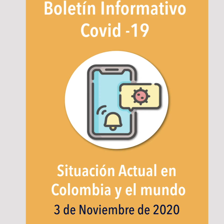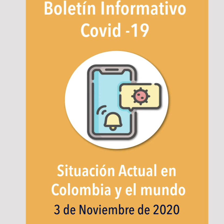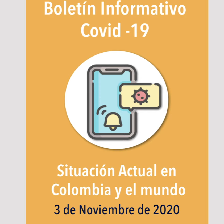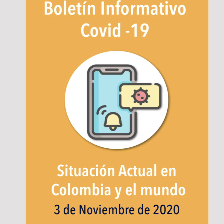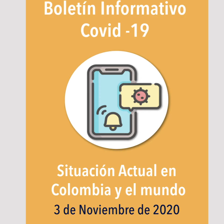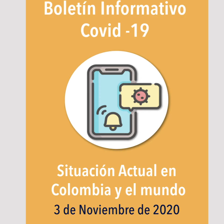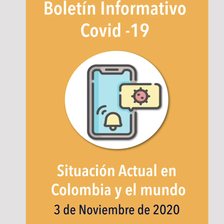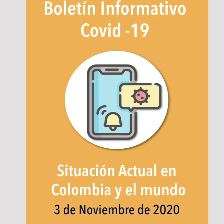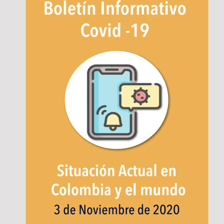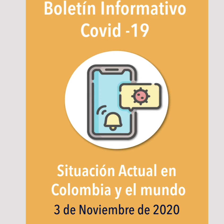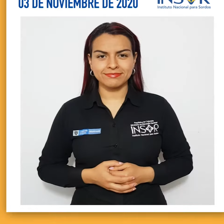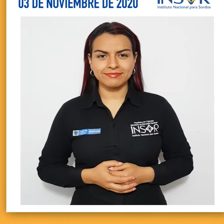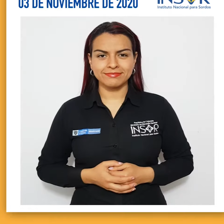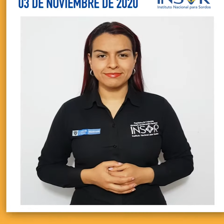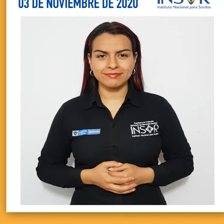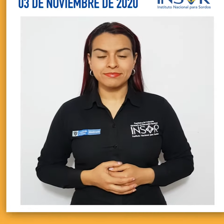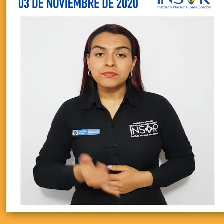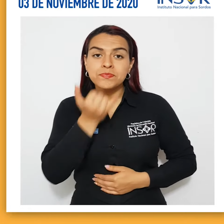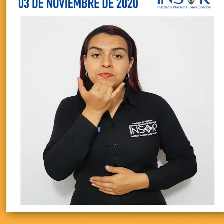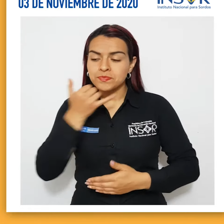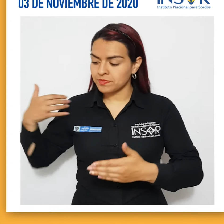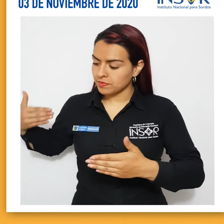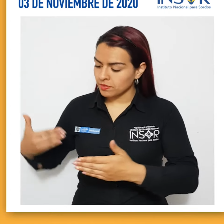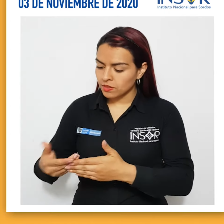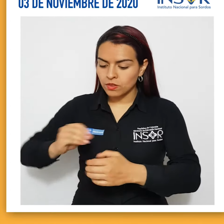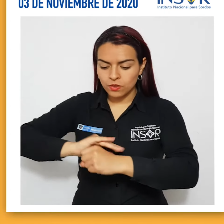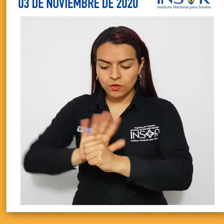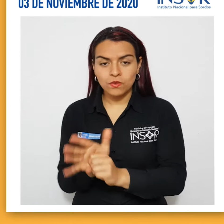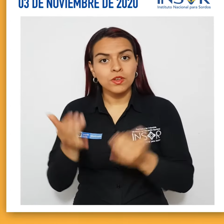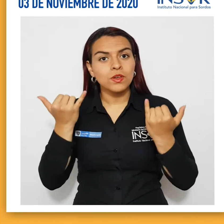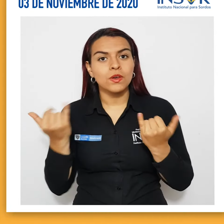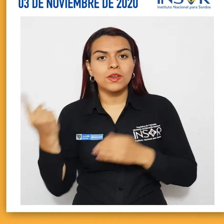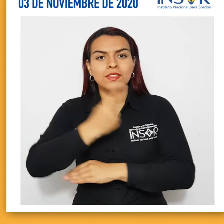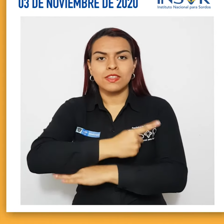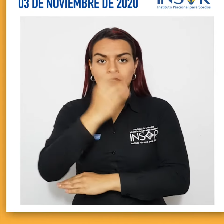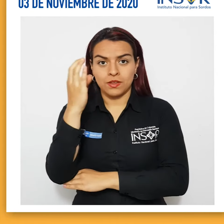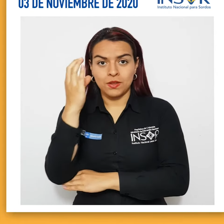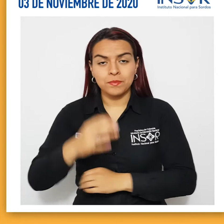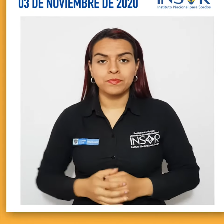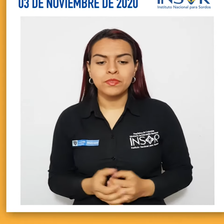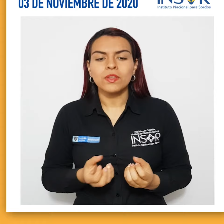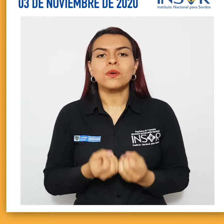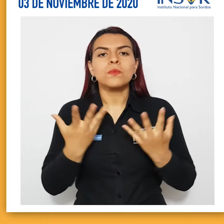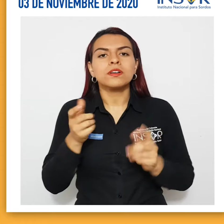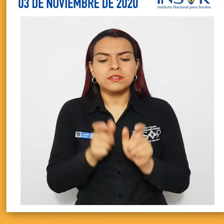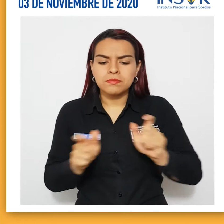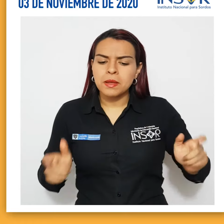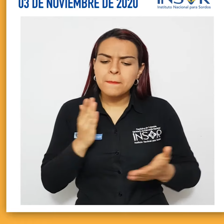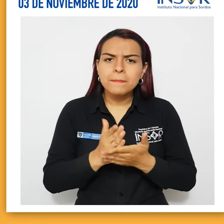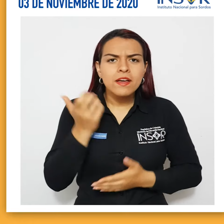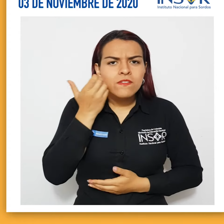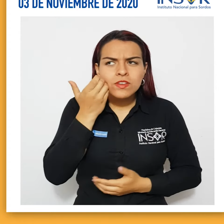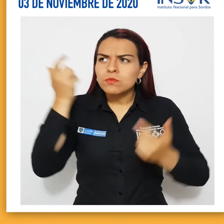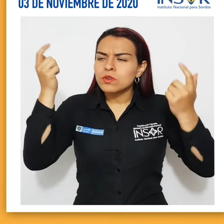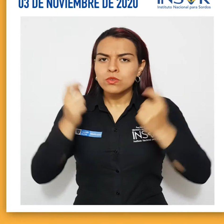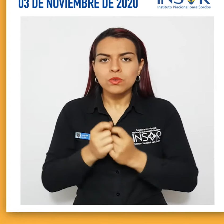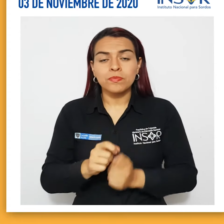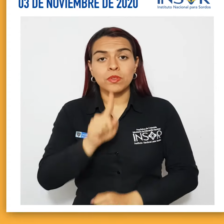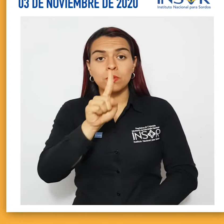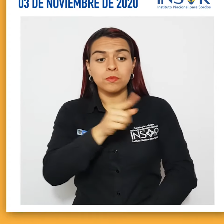de noviembre del 2020. La situación en Colombia es la siguiente. Número de casos confirmados,